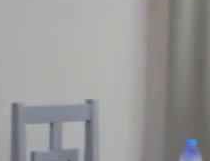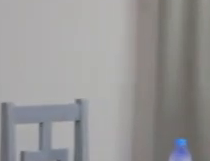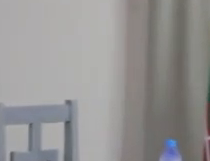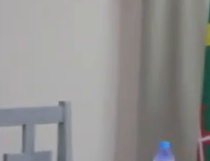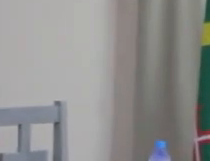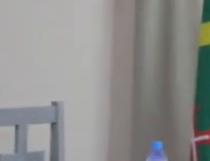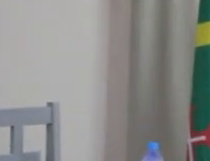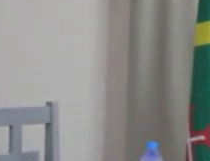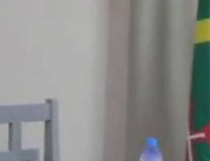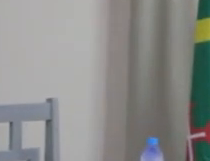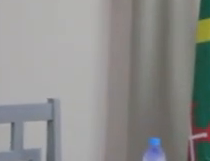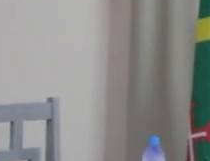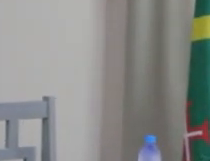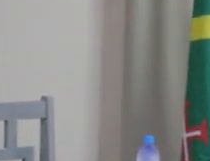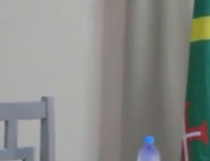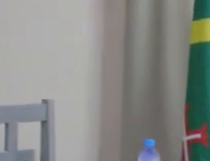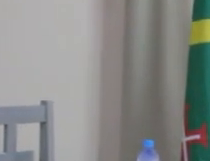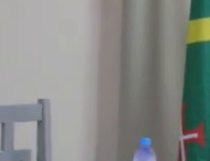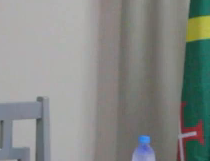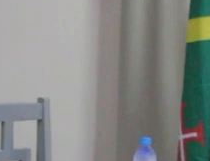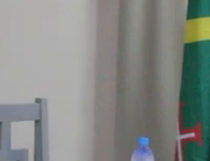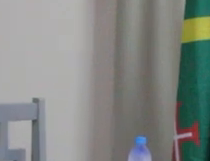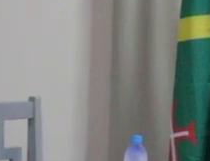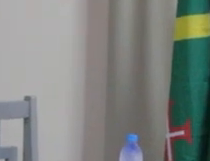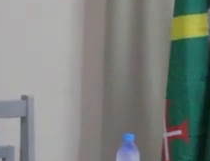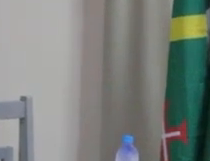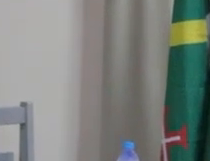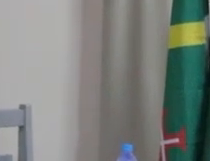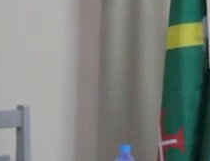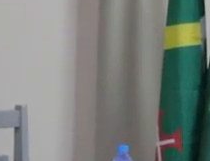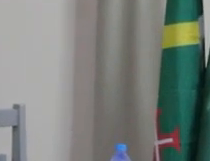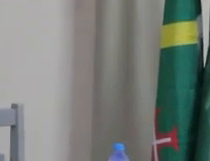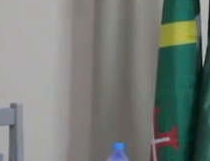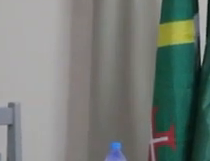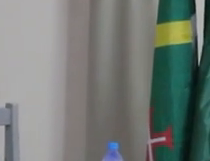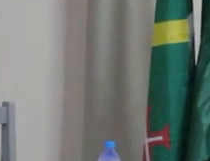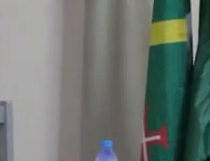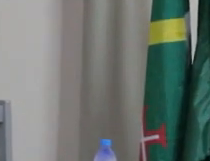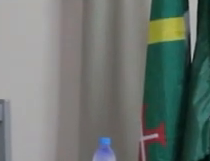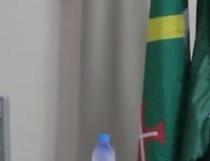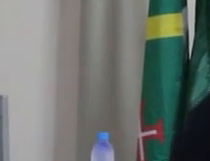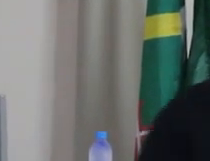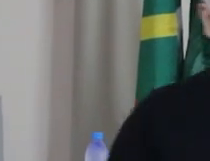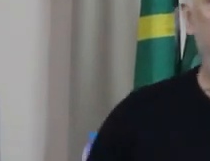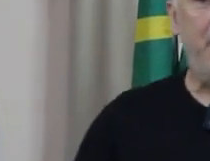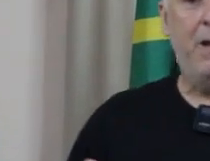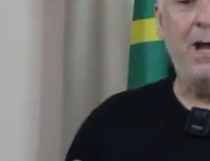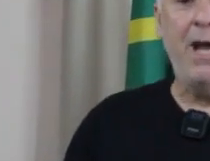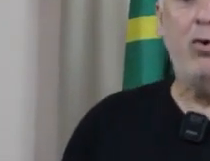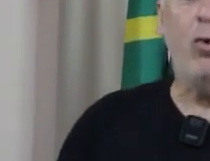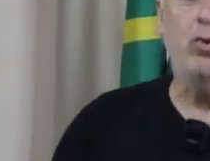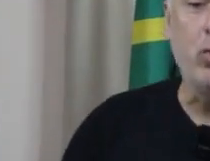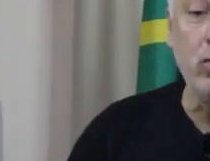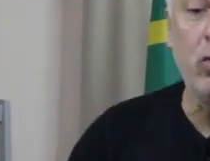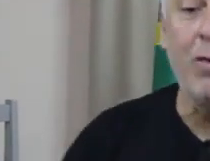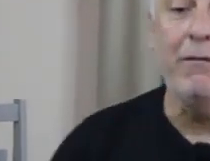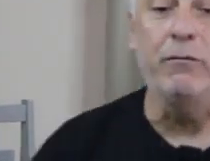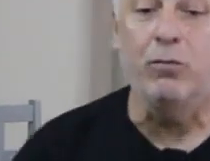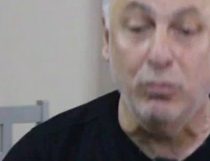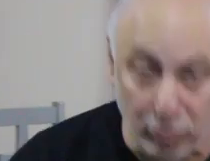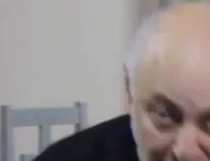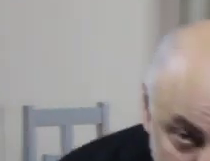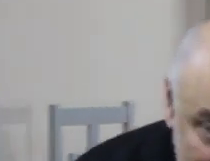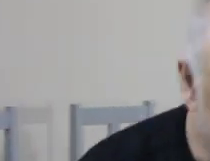acabou fazendo com que a CIAP me chamasse para fazer um trabalho em Paranaguá, em conjunto